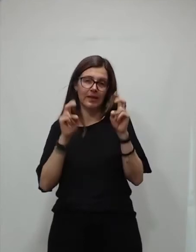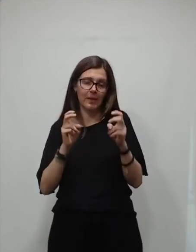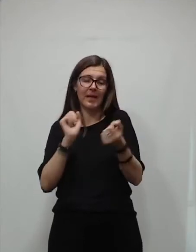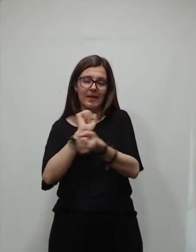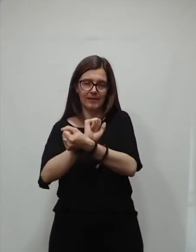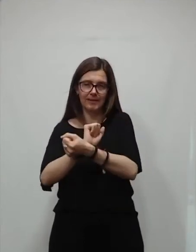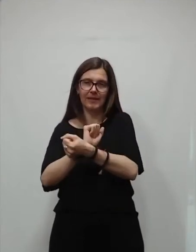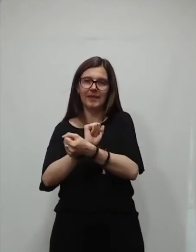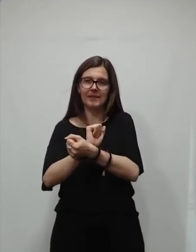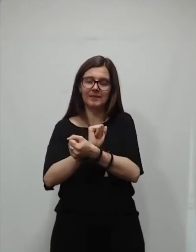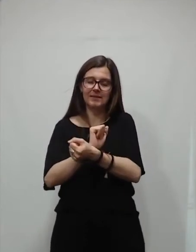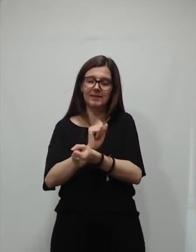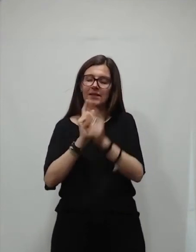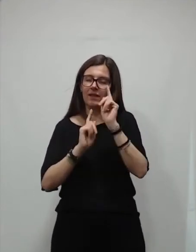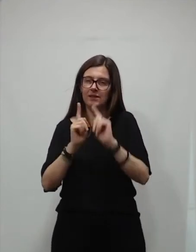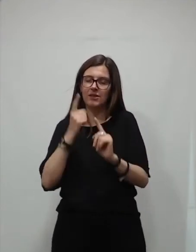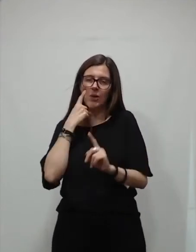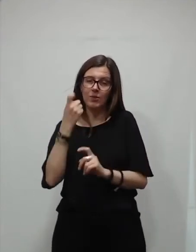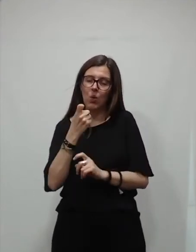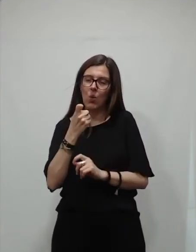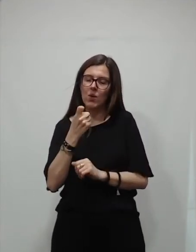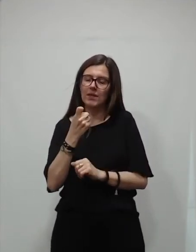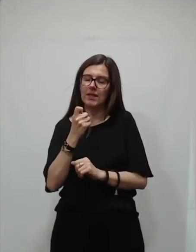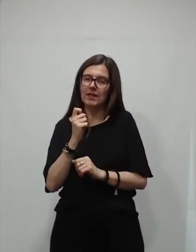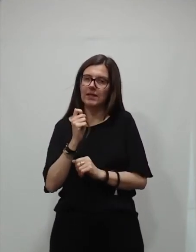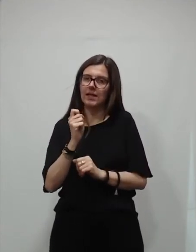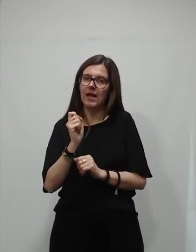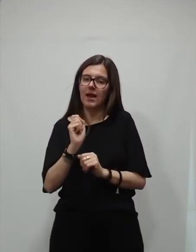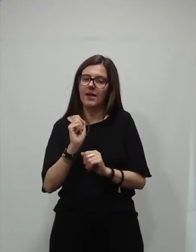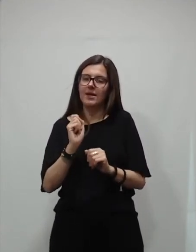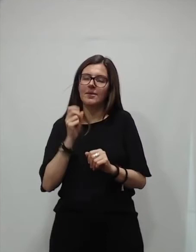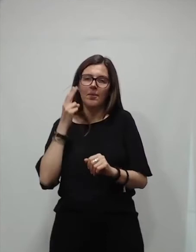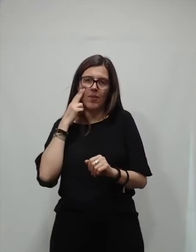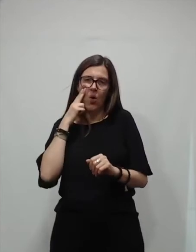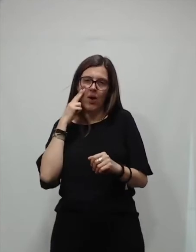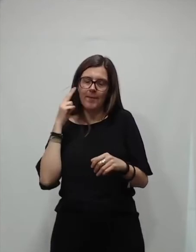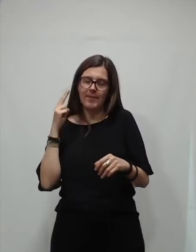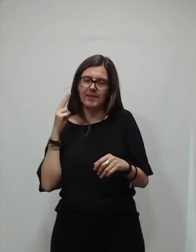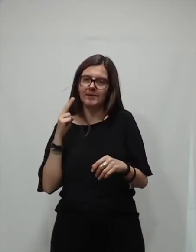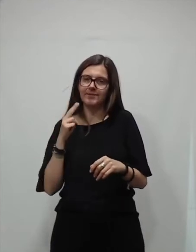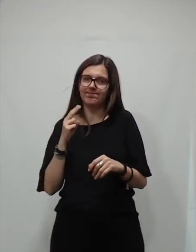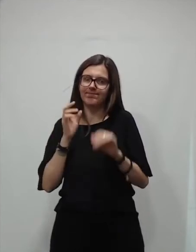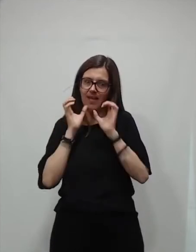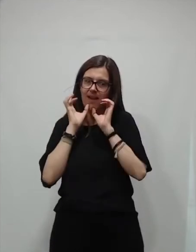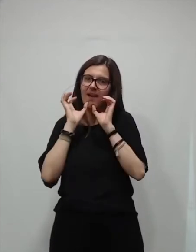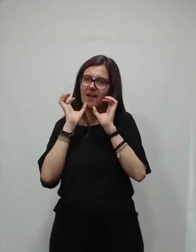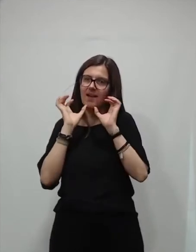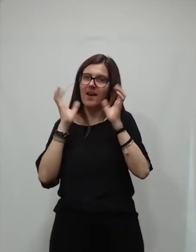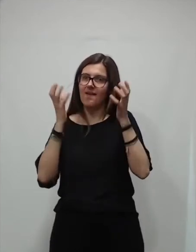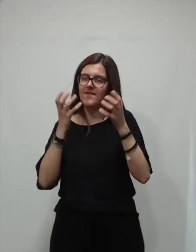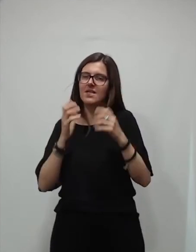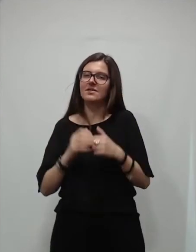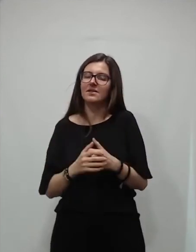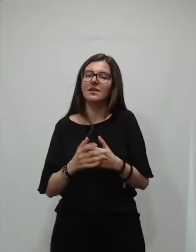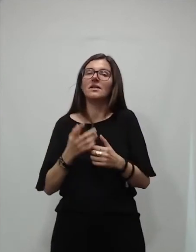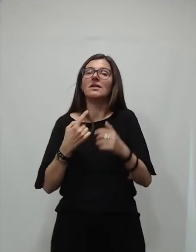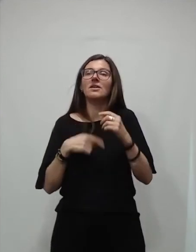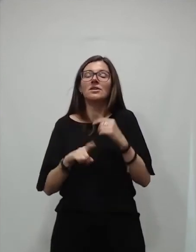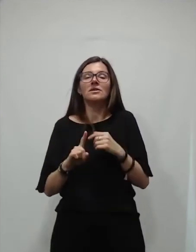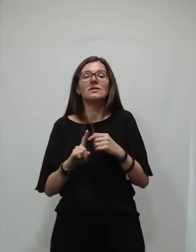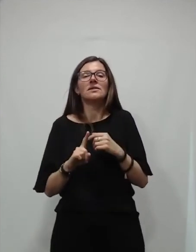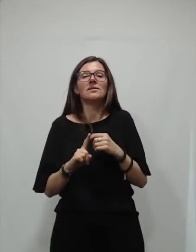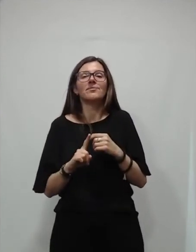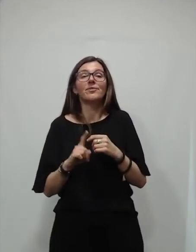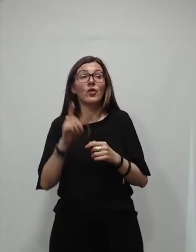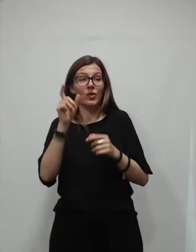se detectan graves vulneraciones de derechos, tanto en instituciones psiquiátricas como en penitenciarias, en relación con